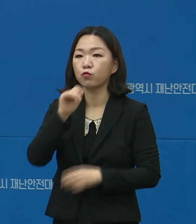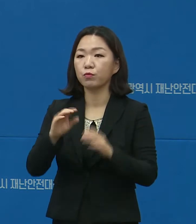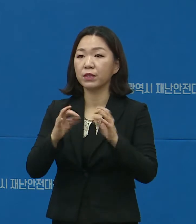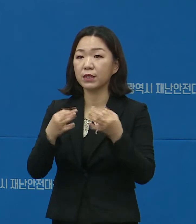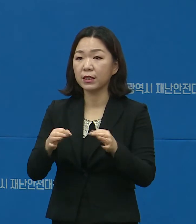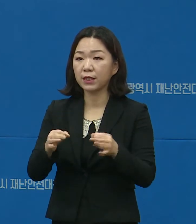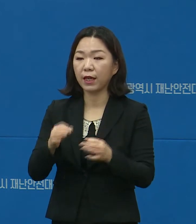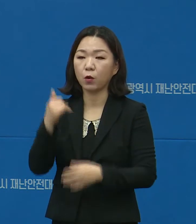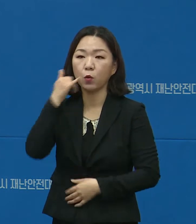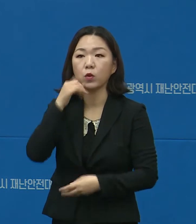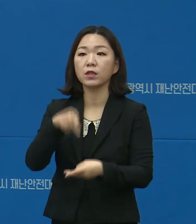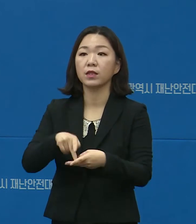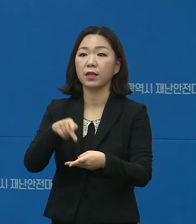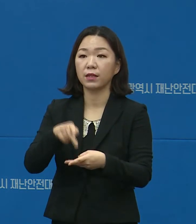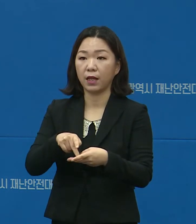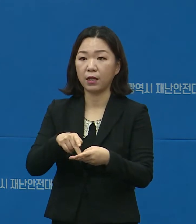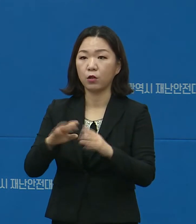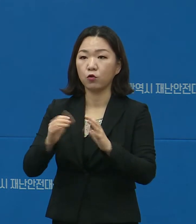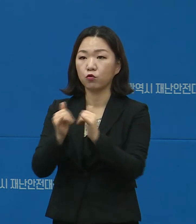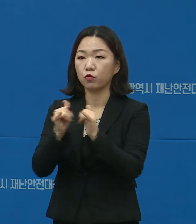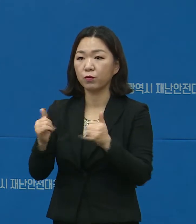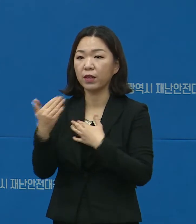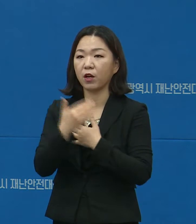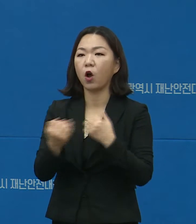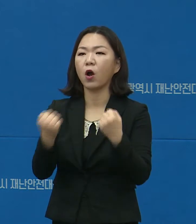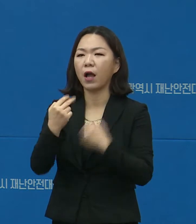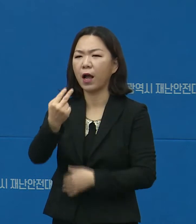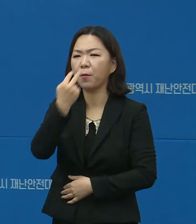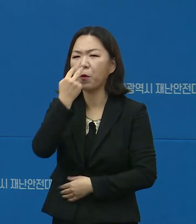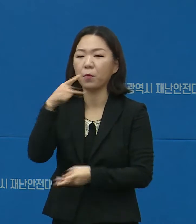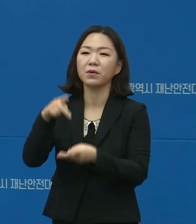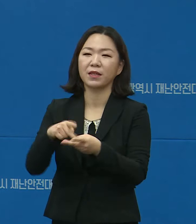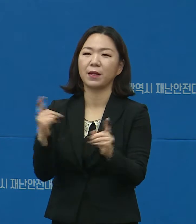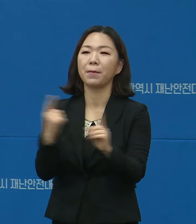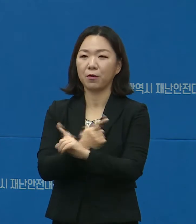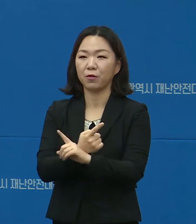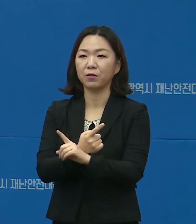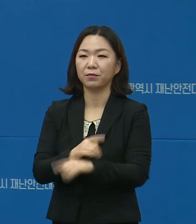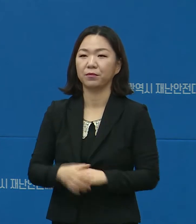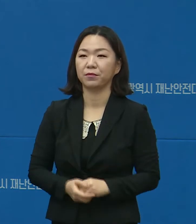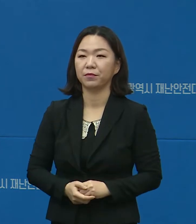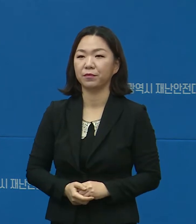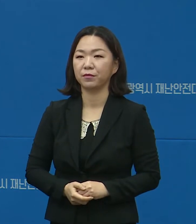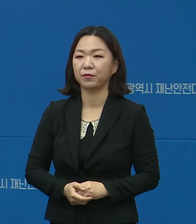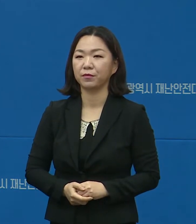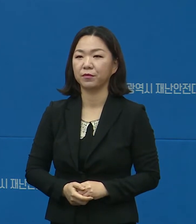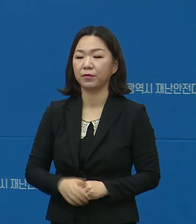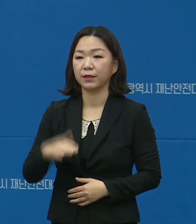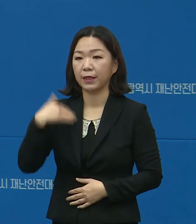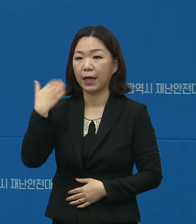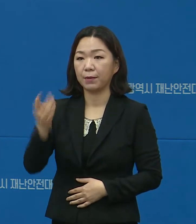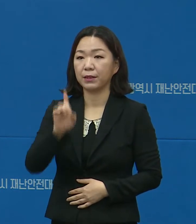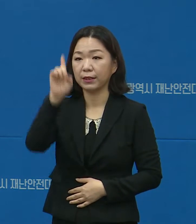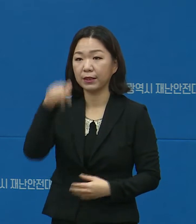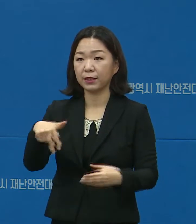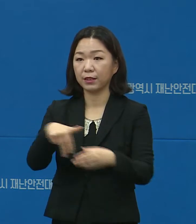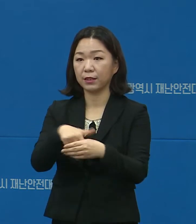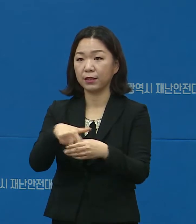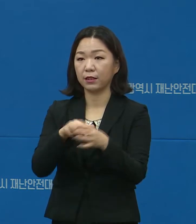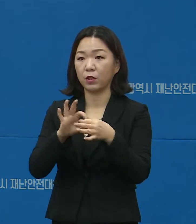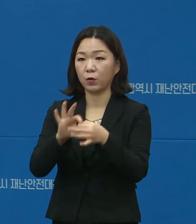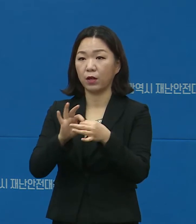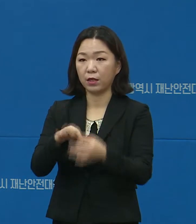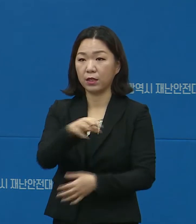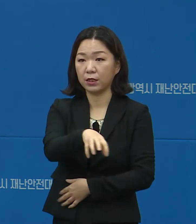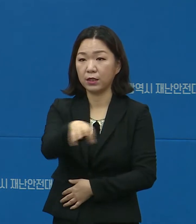콜센터에서 국민건강보험 콜센터로 정정합니다. 다음은 신천지 관련